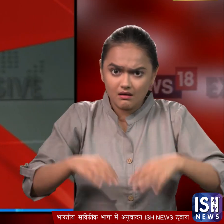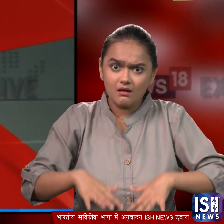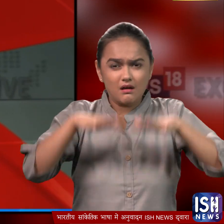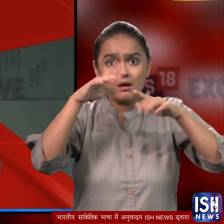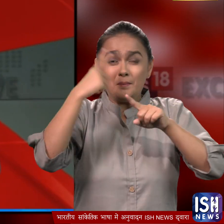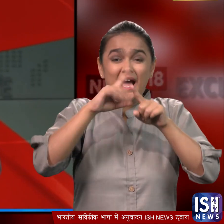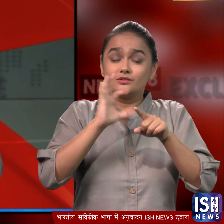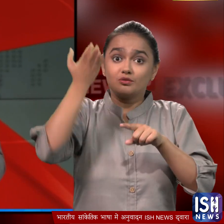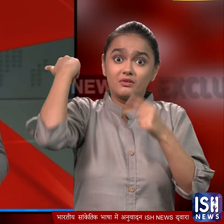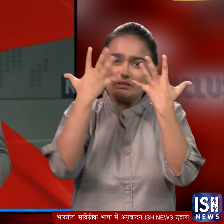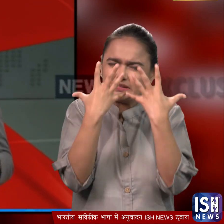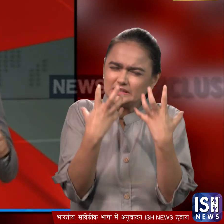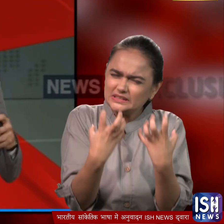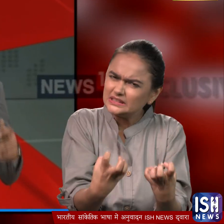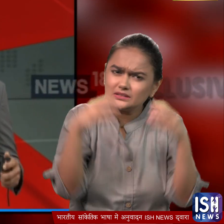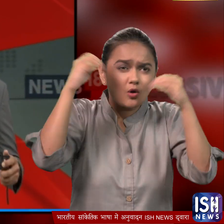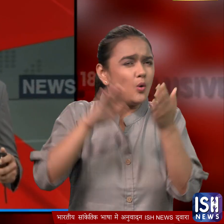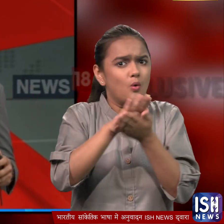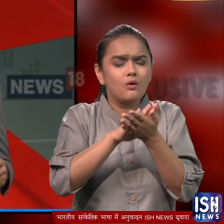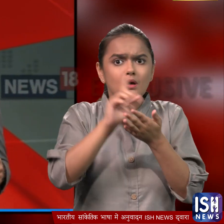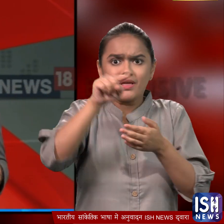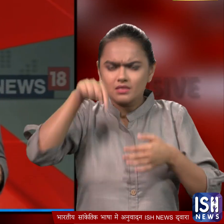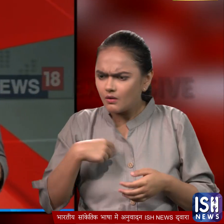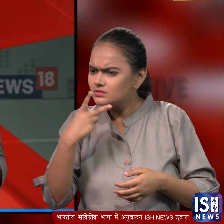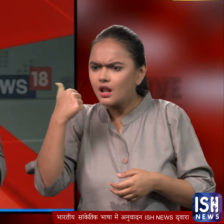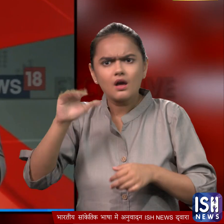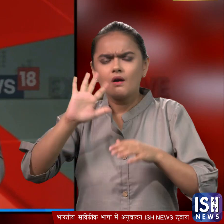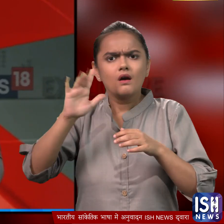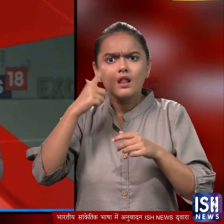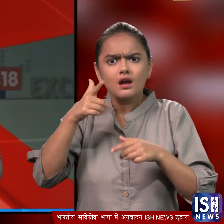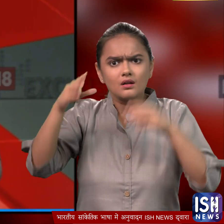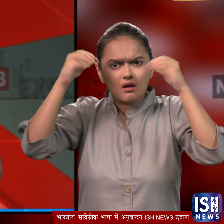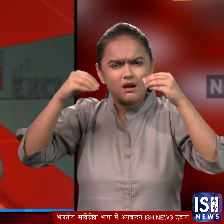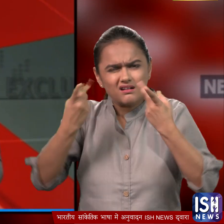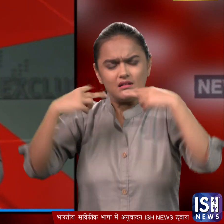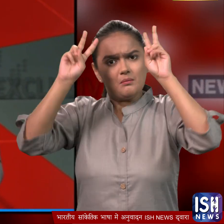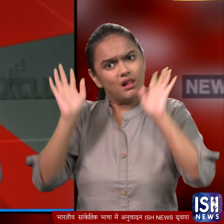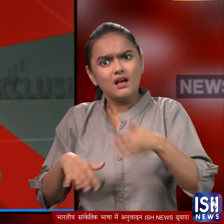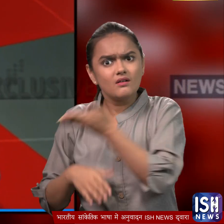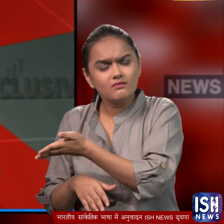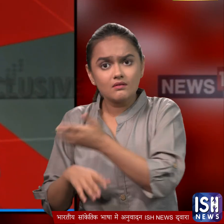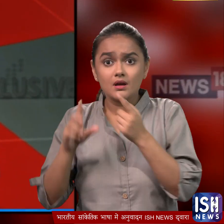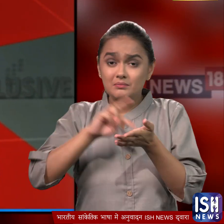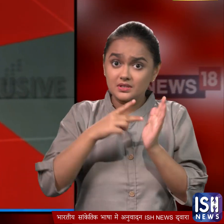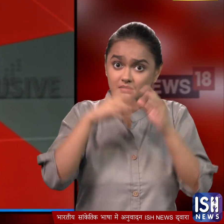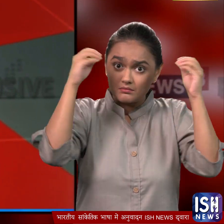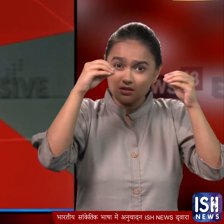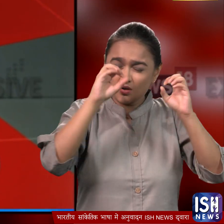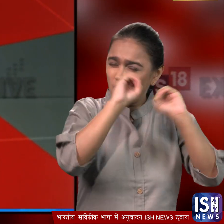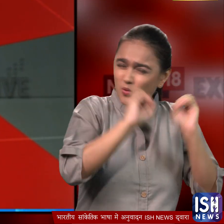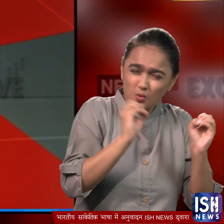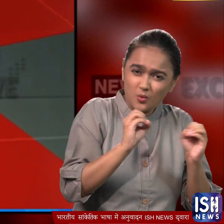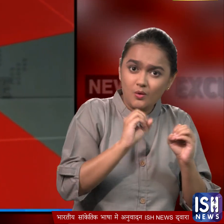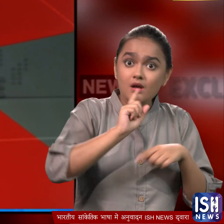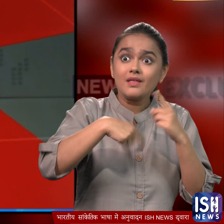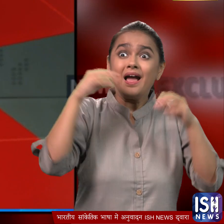है और सूखा पड़ने जैसी हालत। लेकिन लखनऊ तो पानी में डूबा दिख रहा है, जिसकी वजह यह है कि बारिश अब या तो हो नहीं रही है या फिर एक